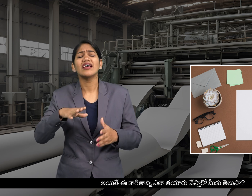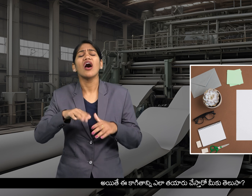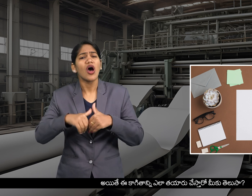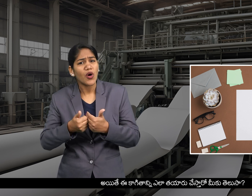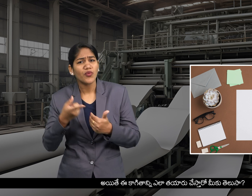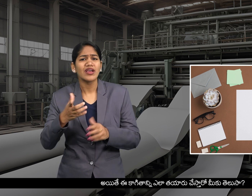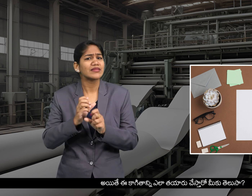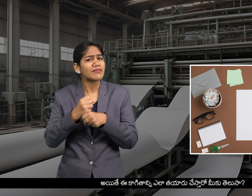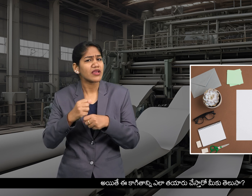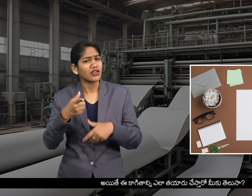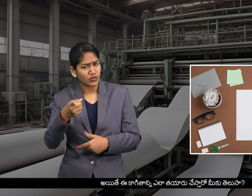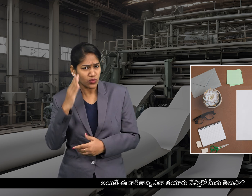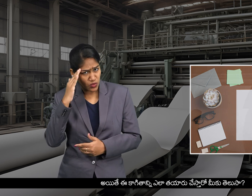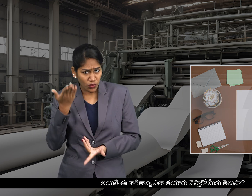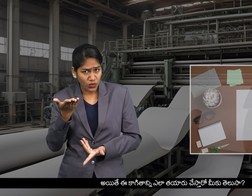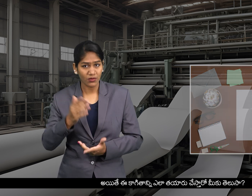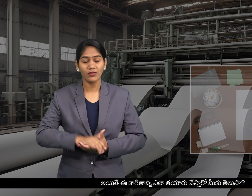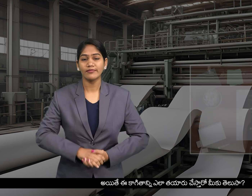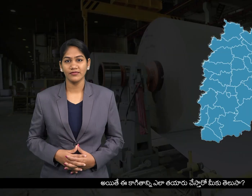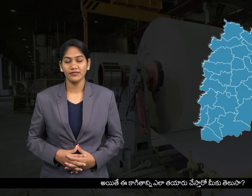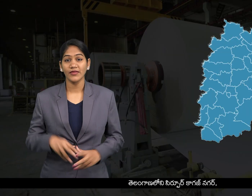చేస్తారో మీకు తెలుసా?